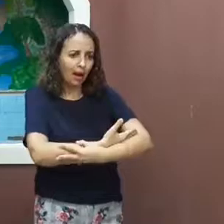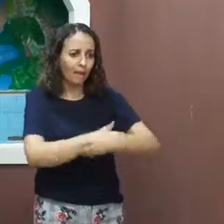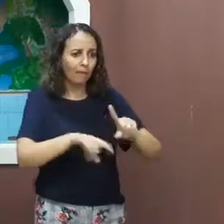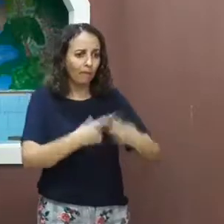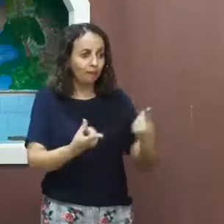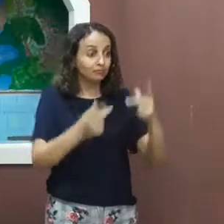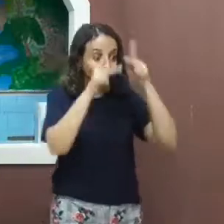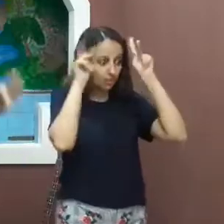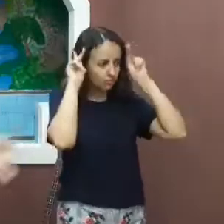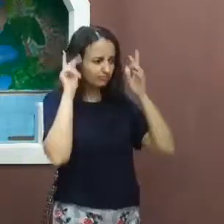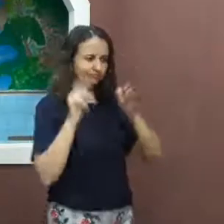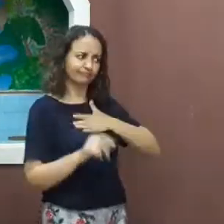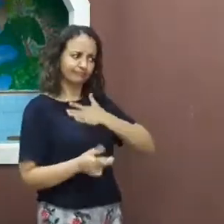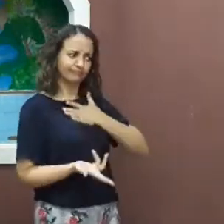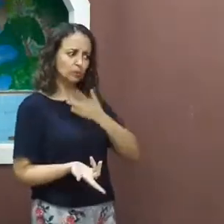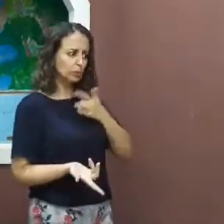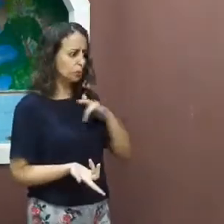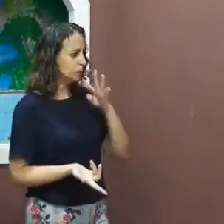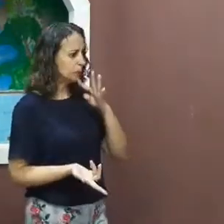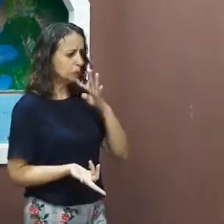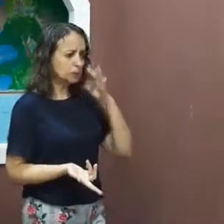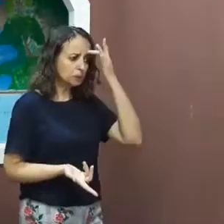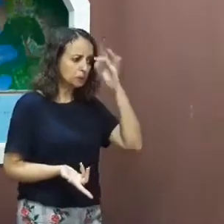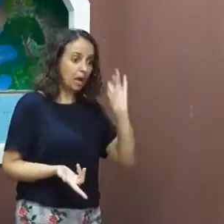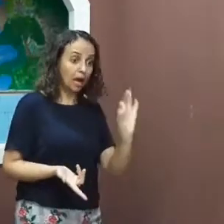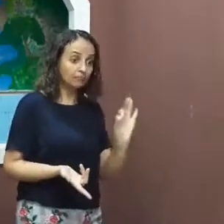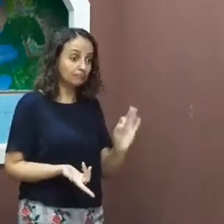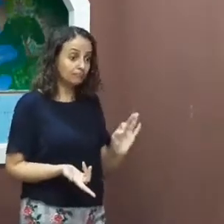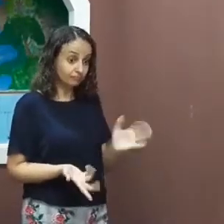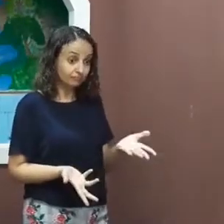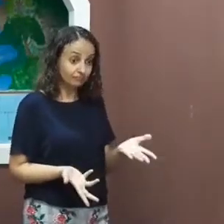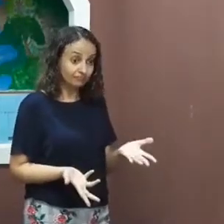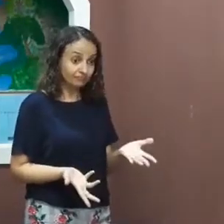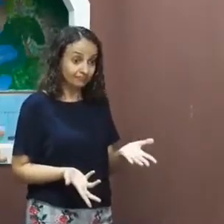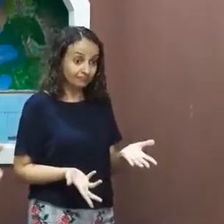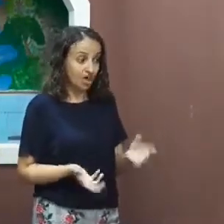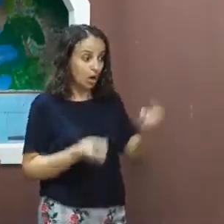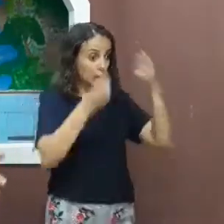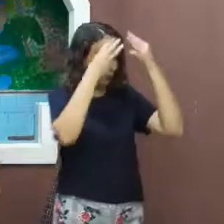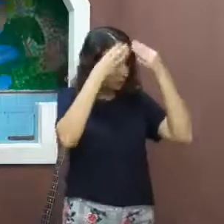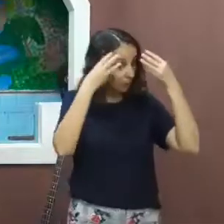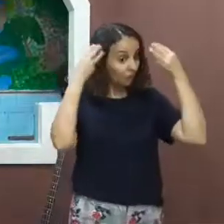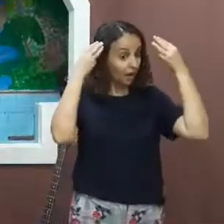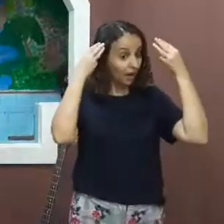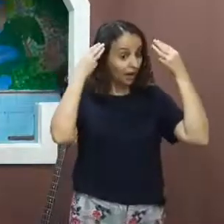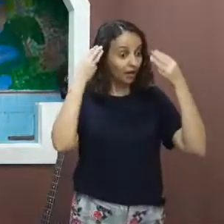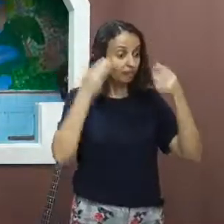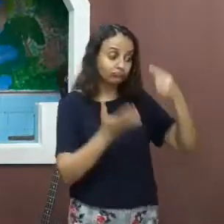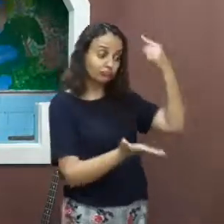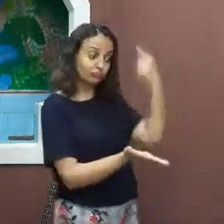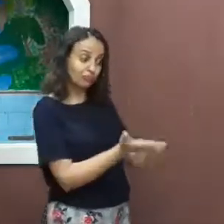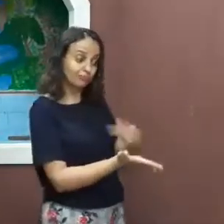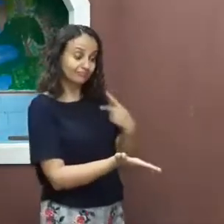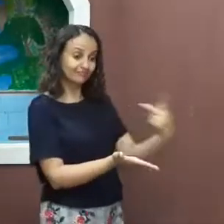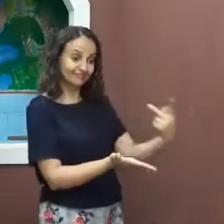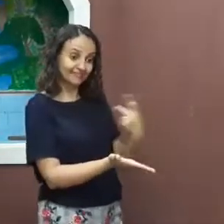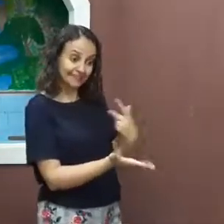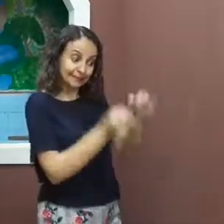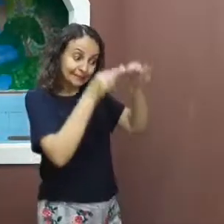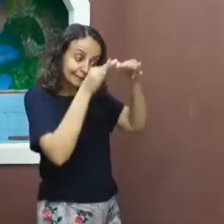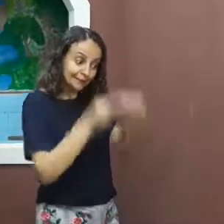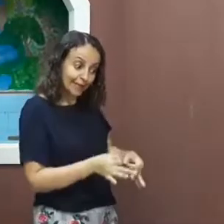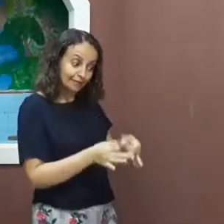para a glória do Senhor, para o bem-estar da família de Jesus. Então eles ficaram de voltar para avisar